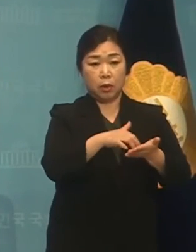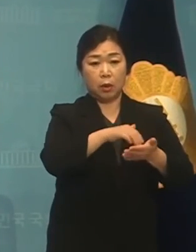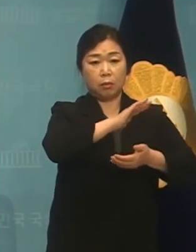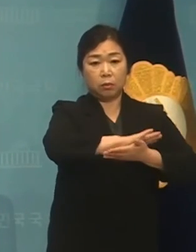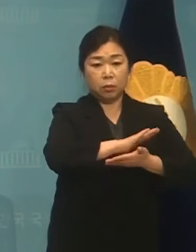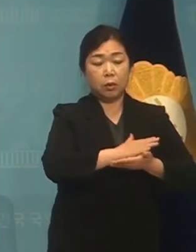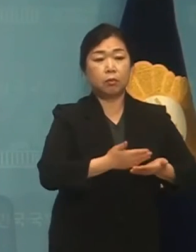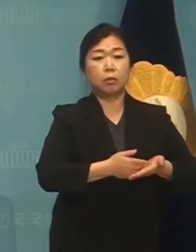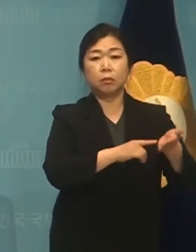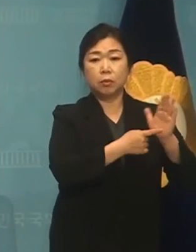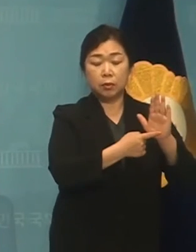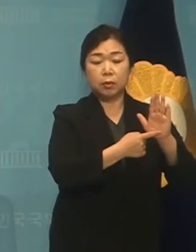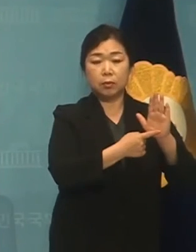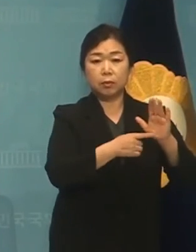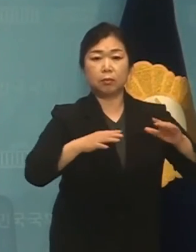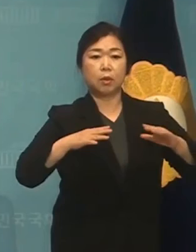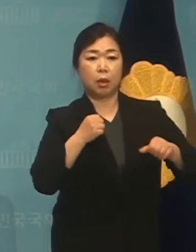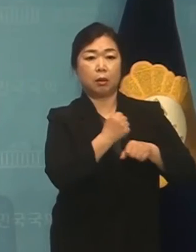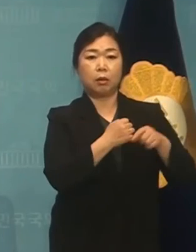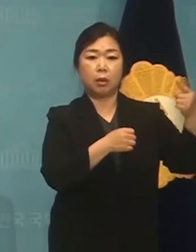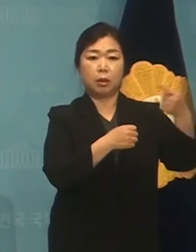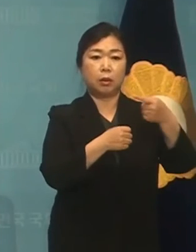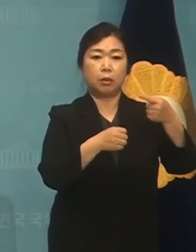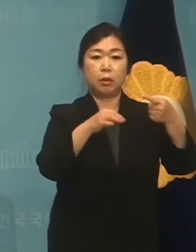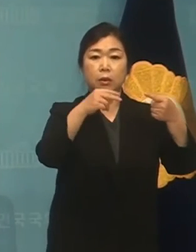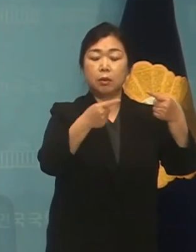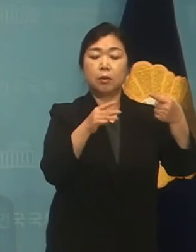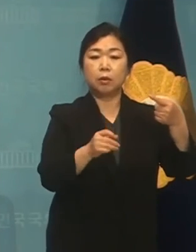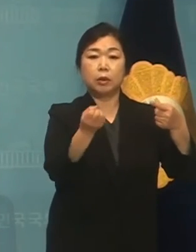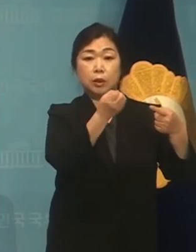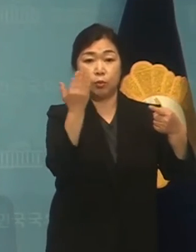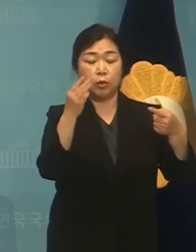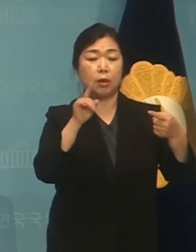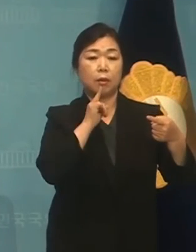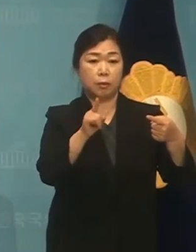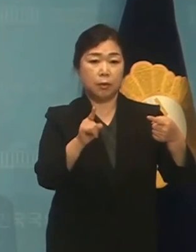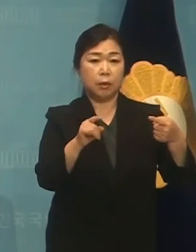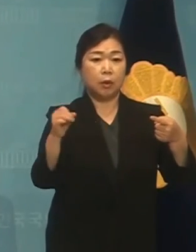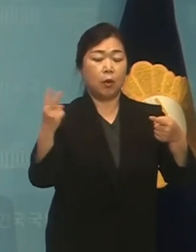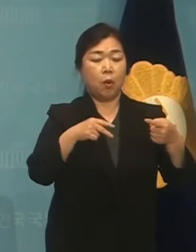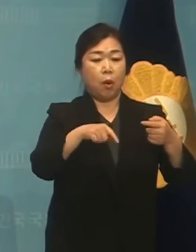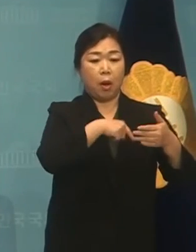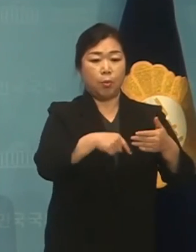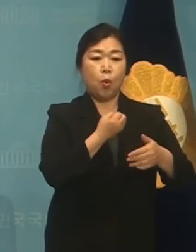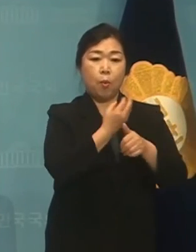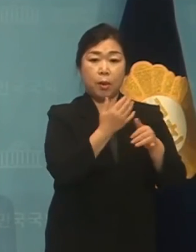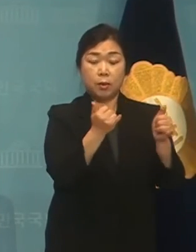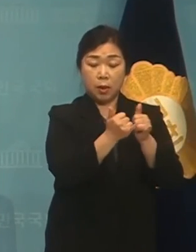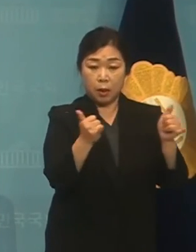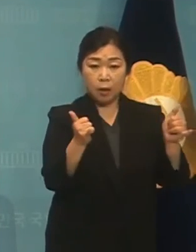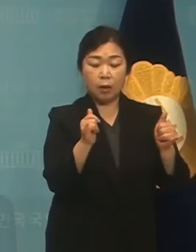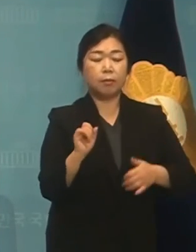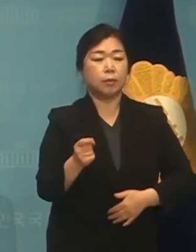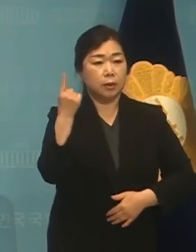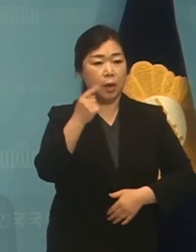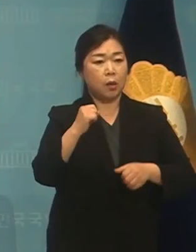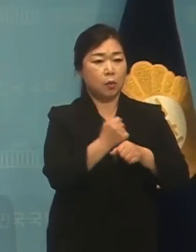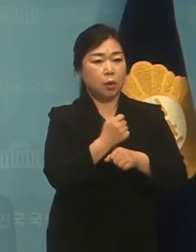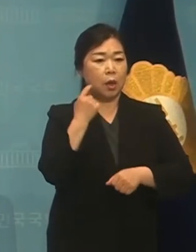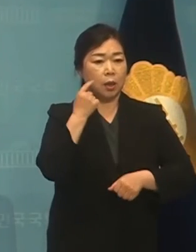대한민국 최고 부수를 자랑하던 1등 신문이라는 조선일보기에 그리고 내부 고발자에 의해 조작 의혹이